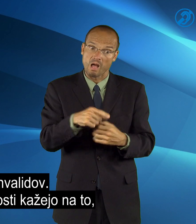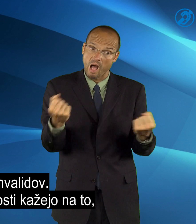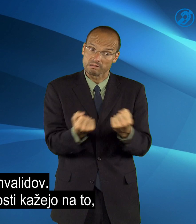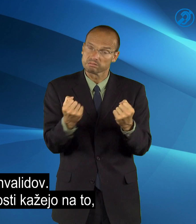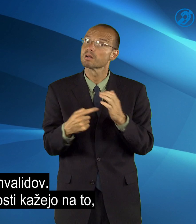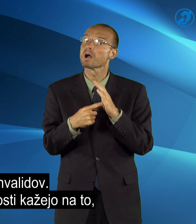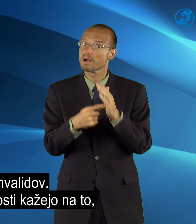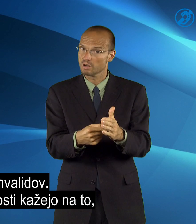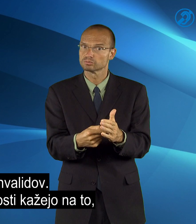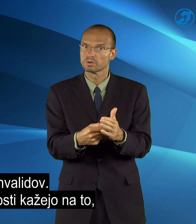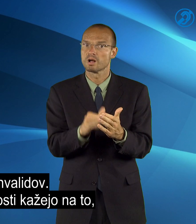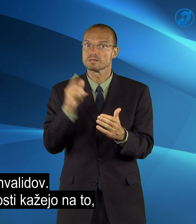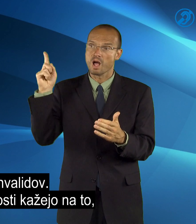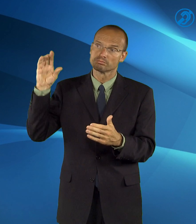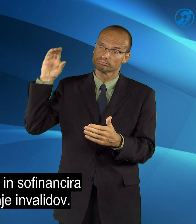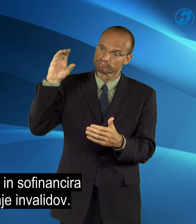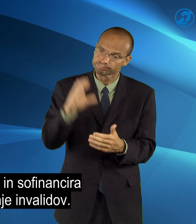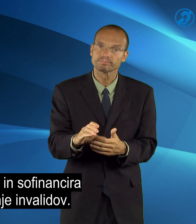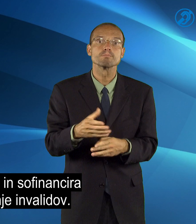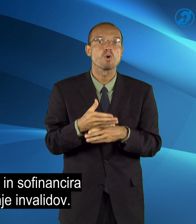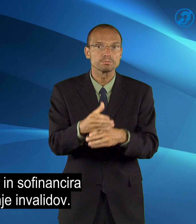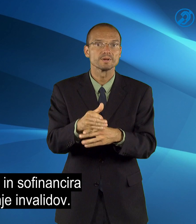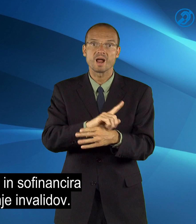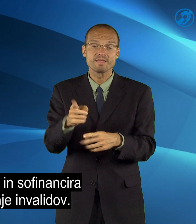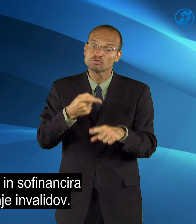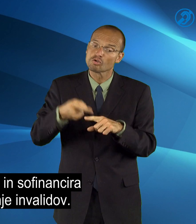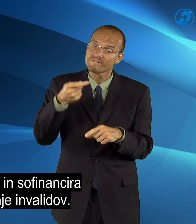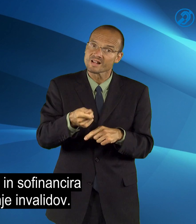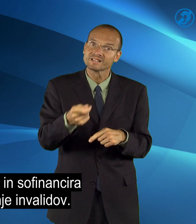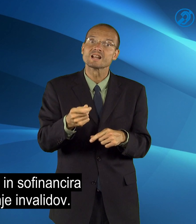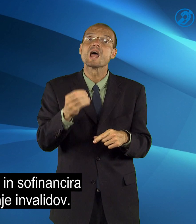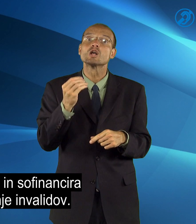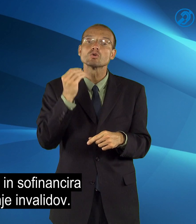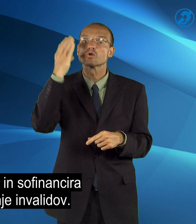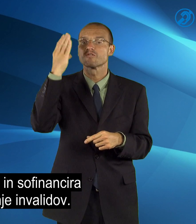Tovrstne aktivnosti kažejo na to, da se podpira in sofinancira izobraževanje invalidov.